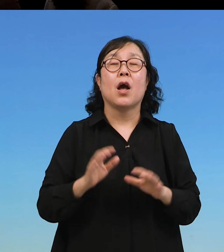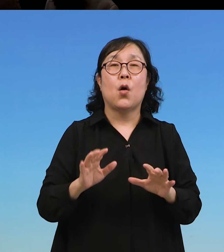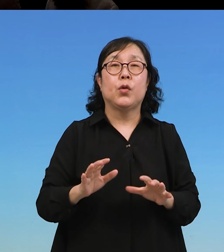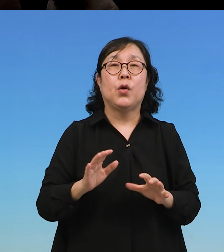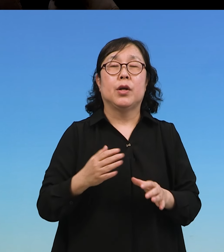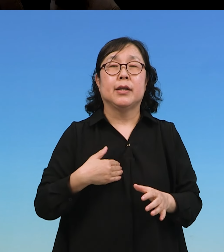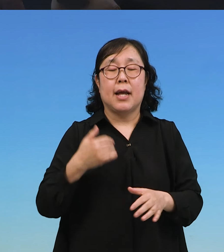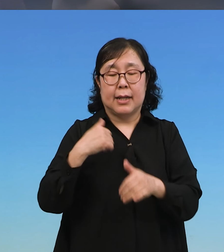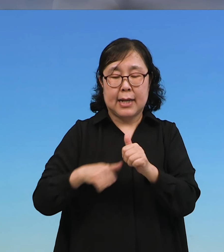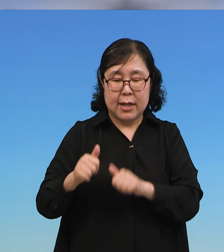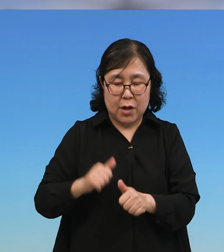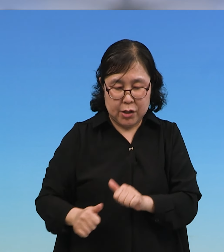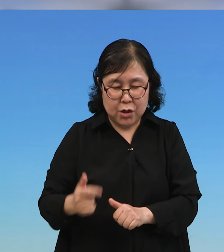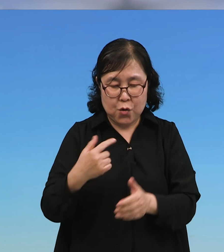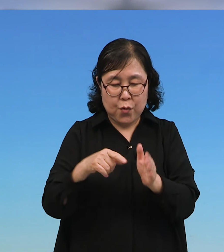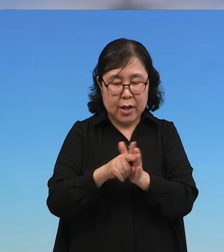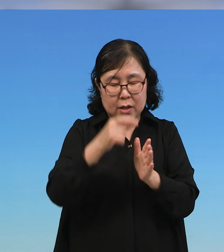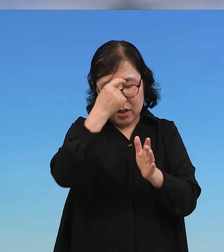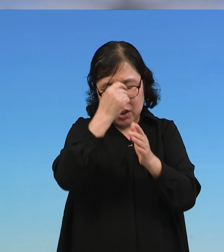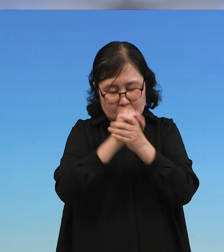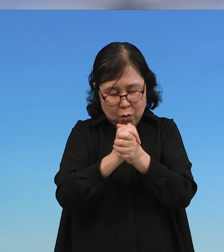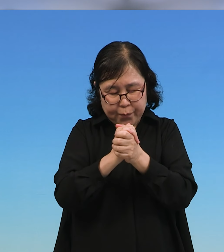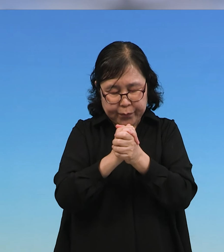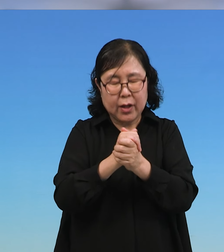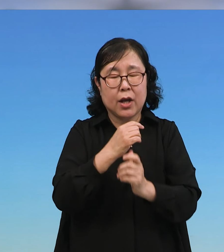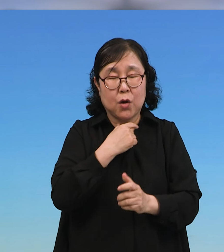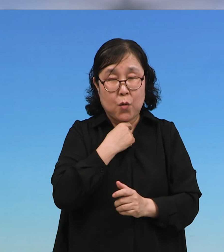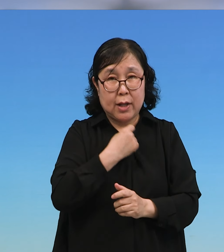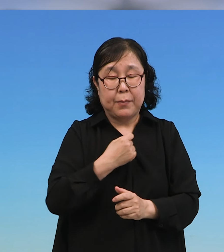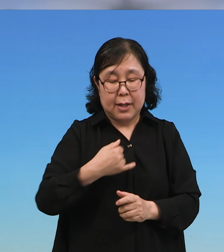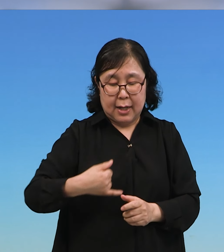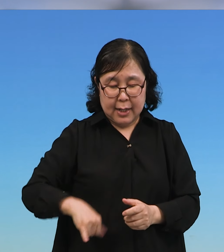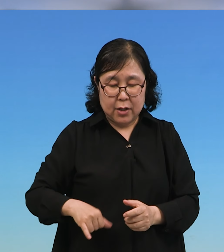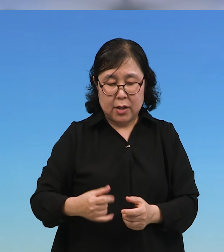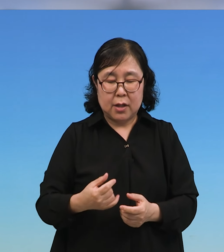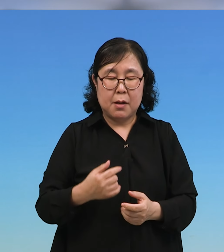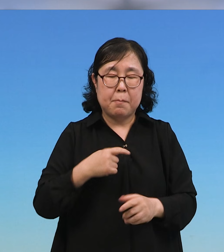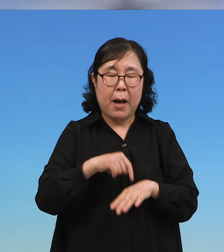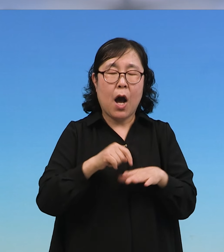오늘은 다음 세대를 위해 기도하면 좋겠습니다. 우리 자녀들을 품고 기도하기